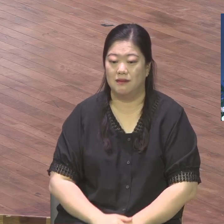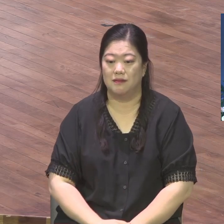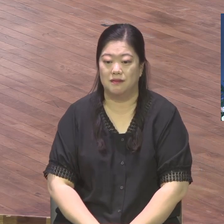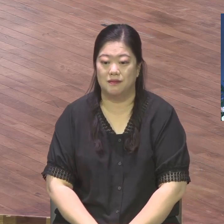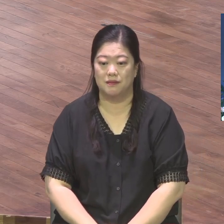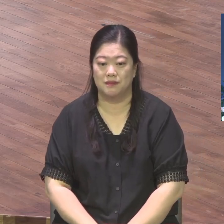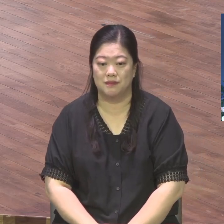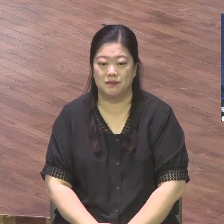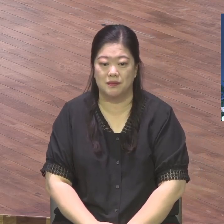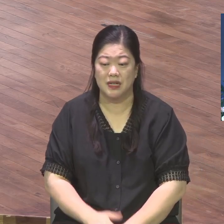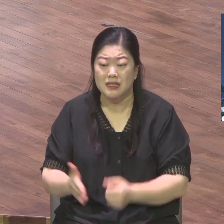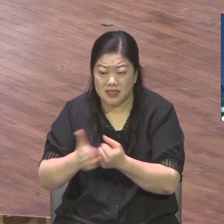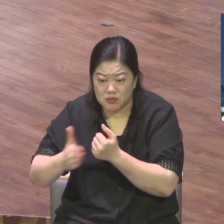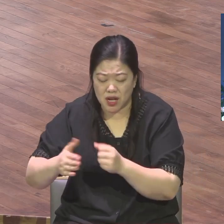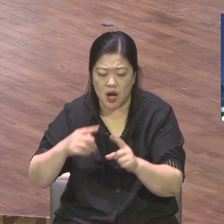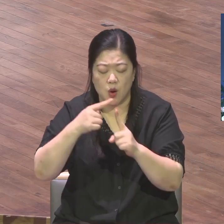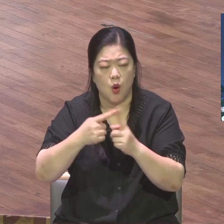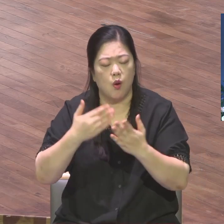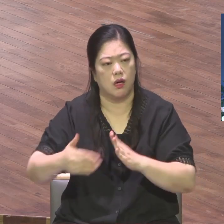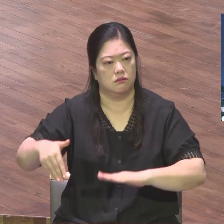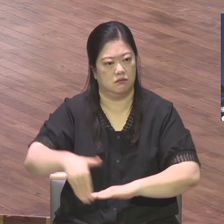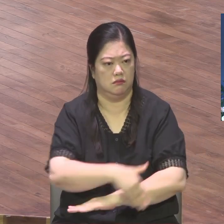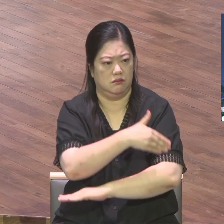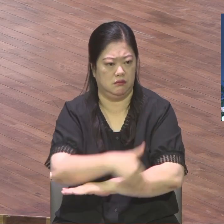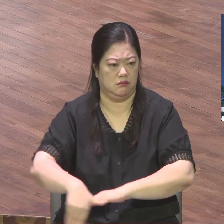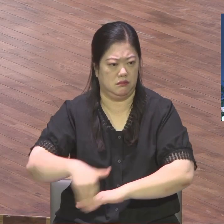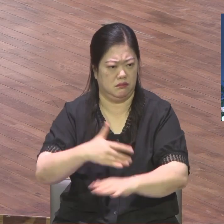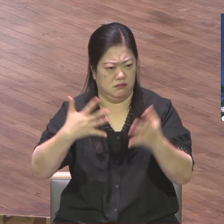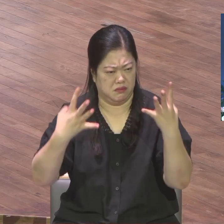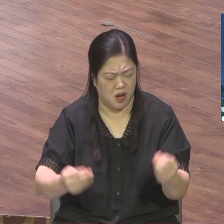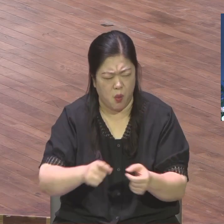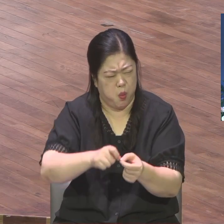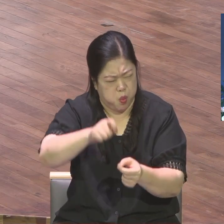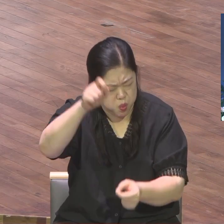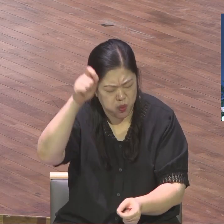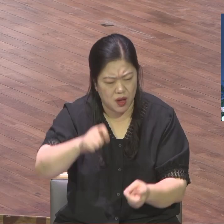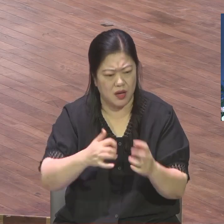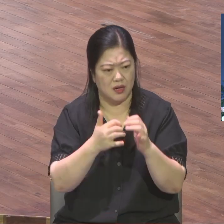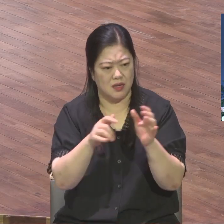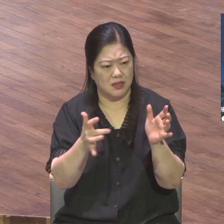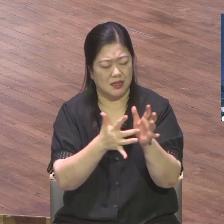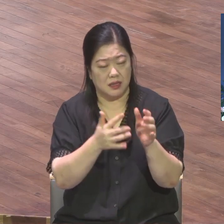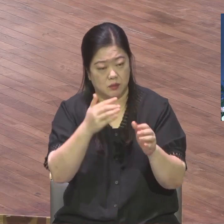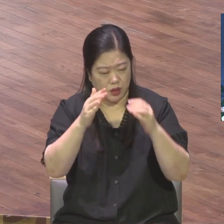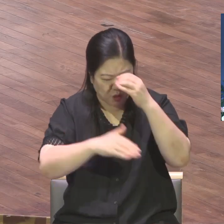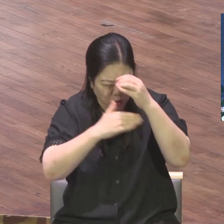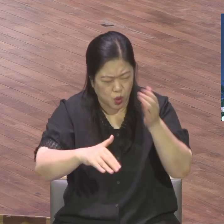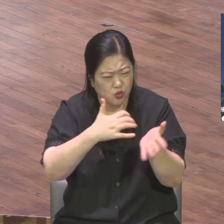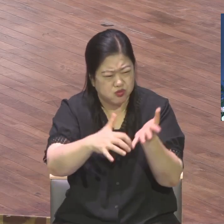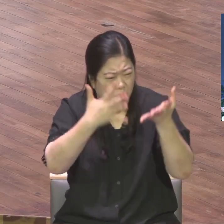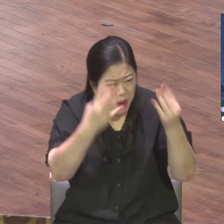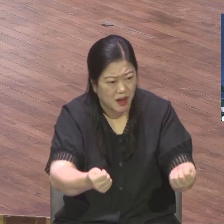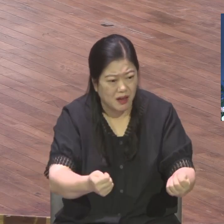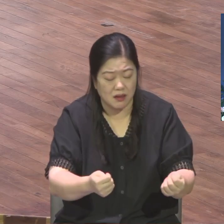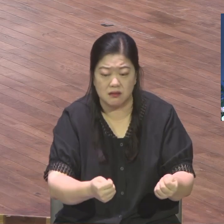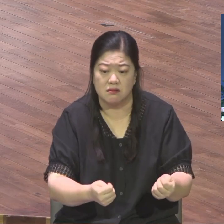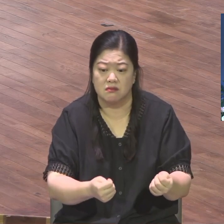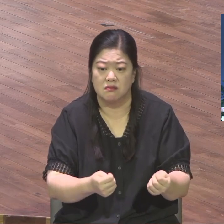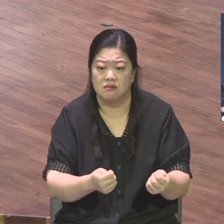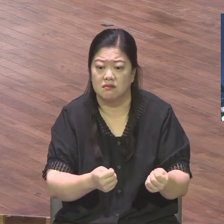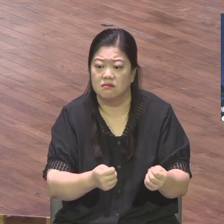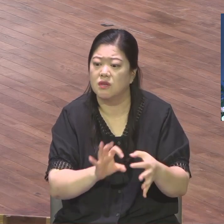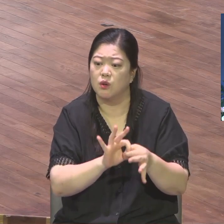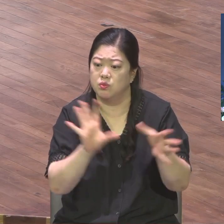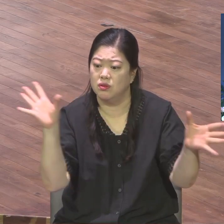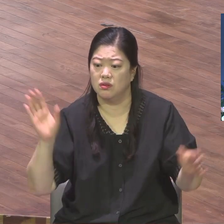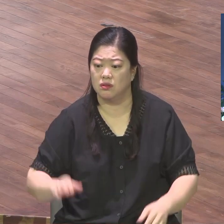그러니까 교회 다니도 별 수 없더라. 그렇지요. 안 믿었는데 뭐. 믿은 적이 없는데. 참석은 했지만 믿은 적이 없어.